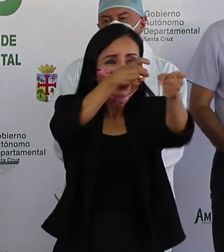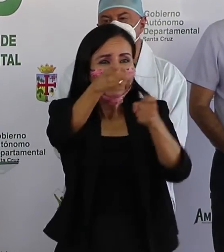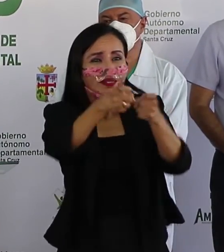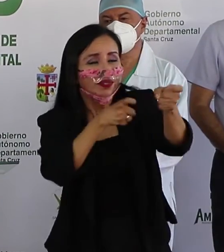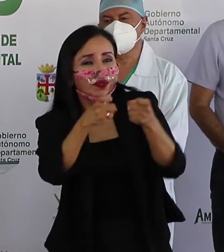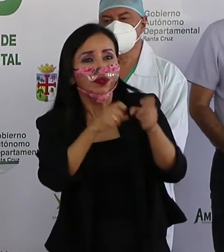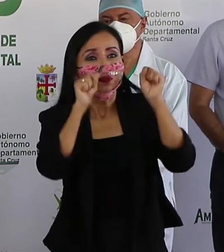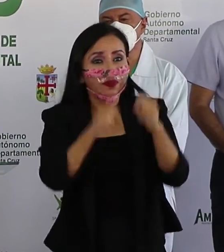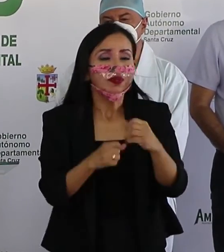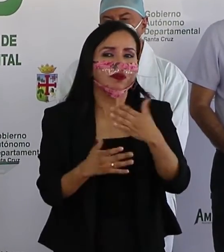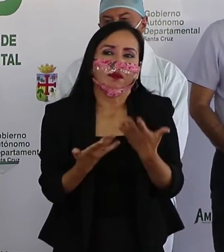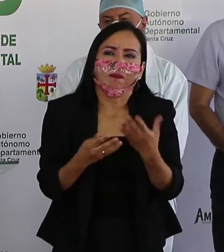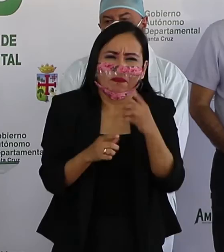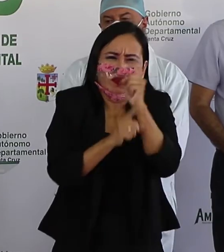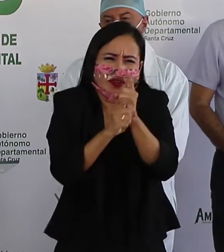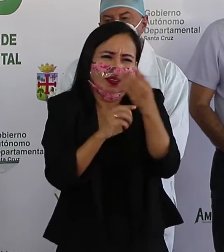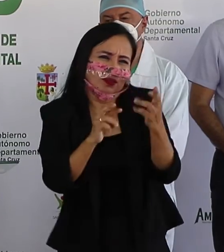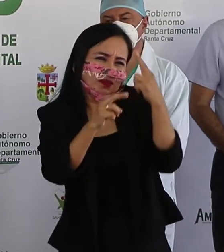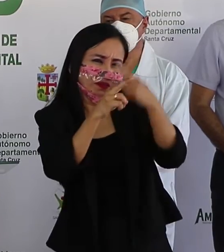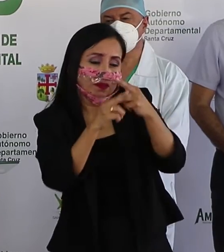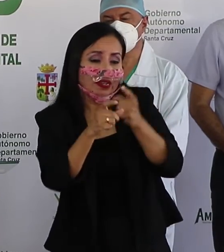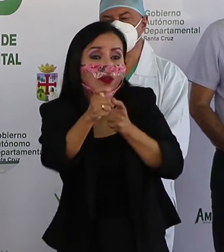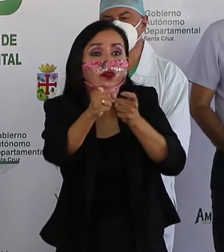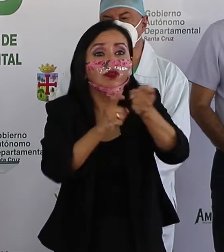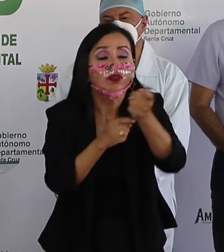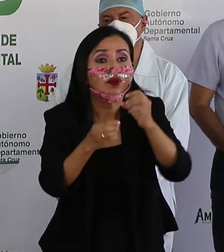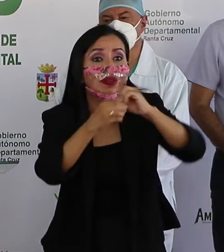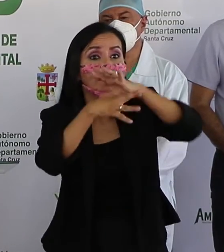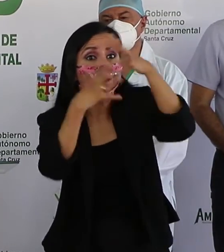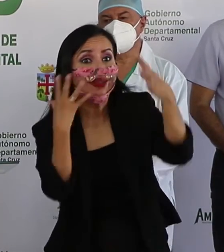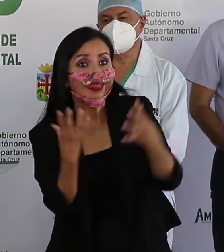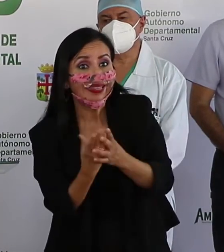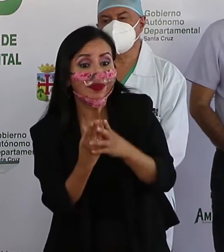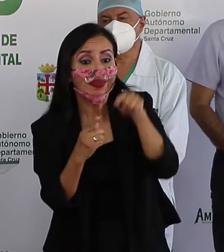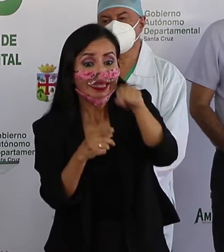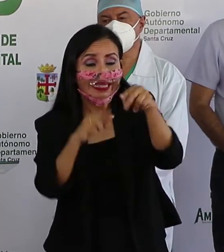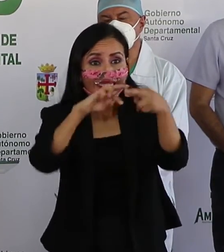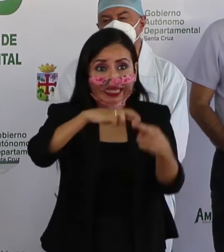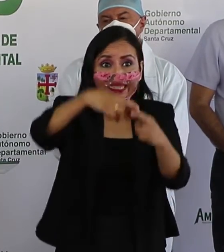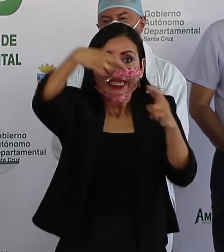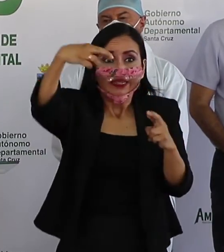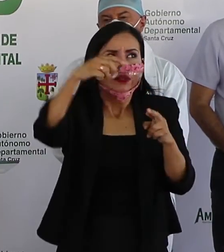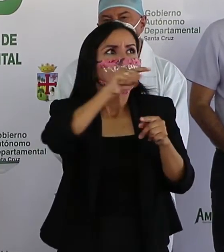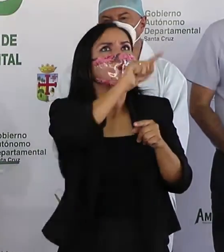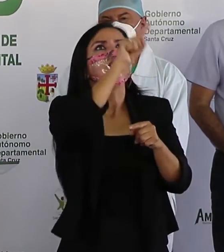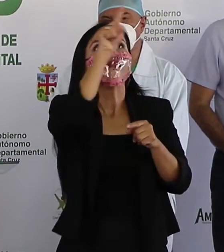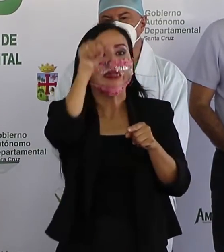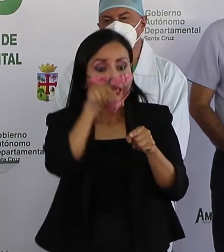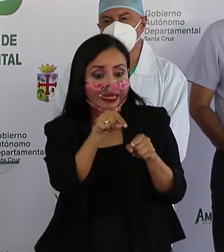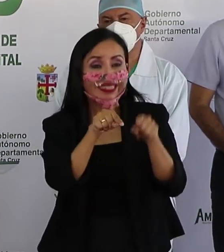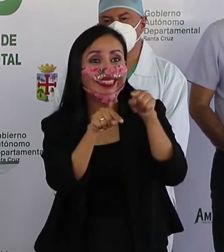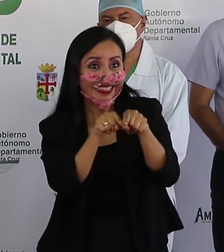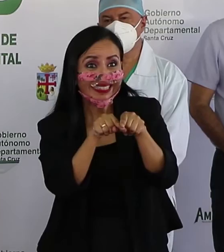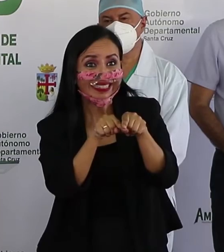mejor término, más adecuado esta pandemia, esa región